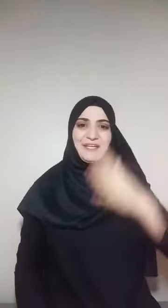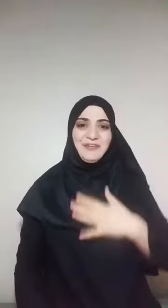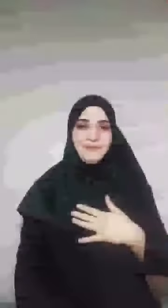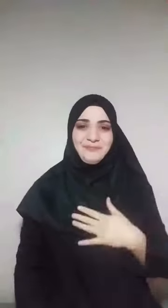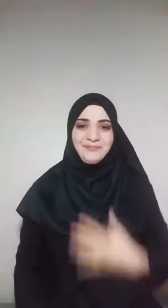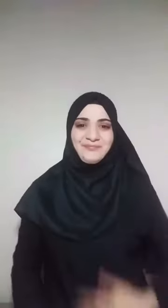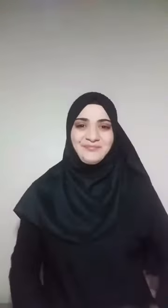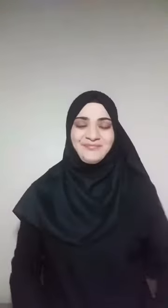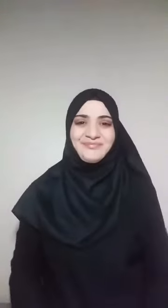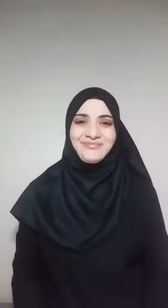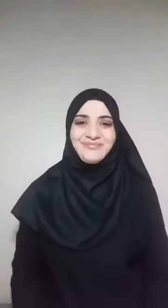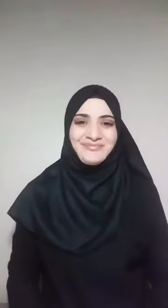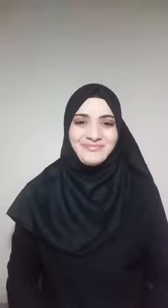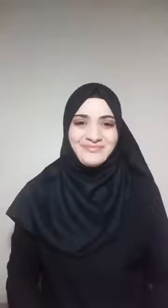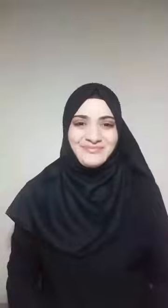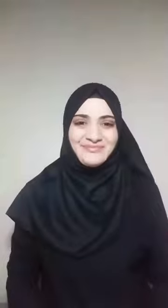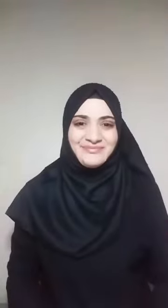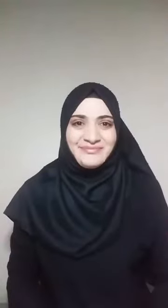Selamünaleyküm.